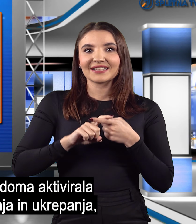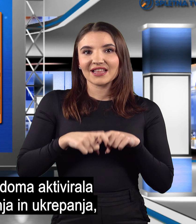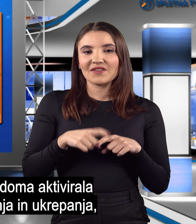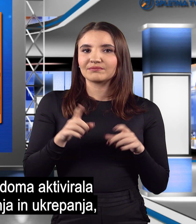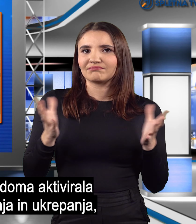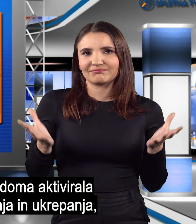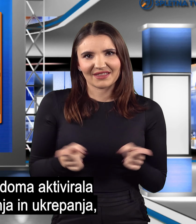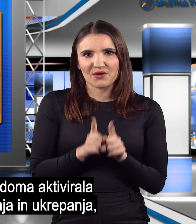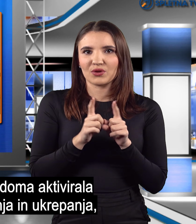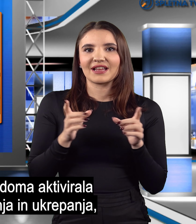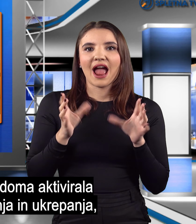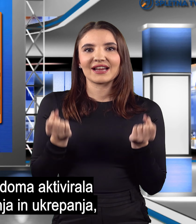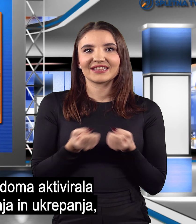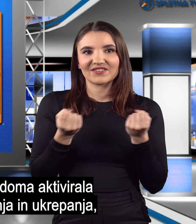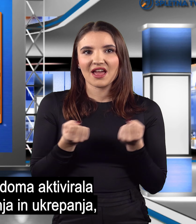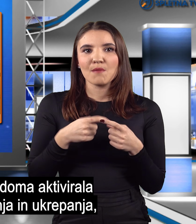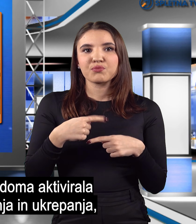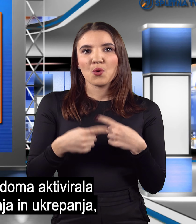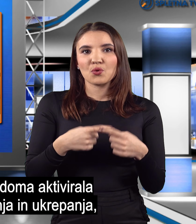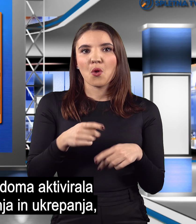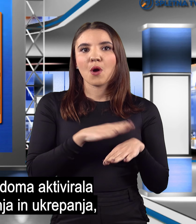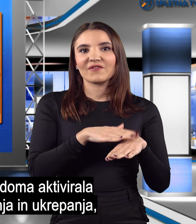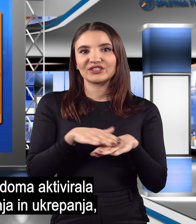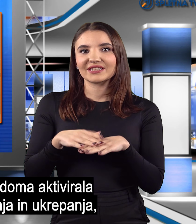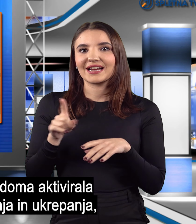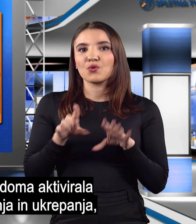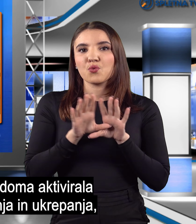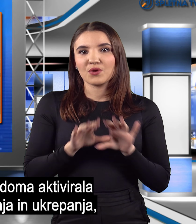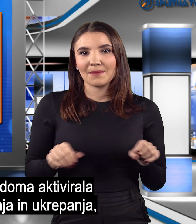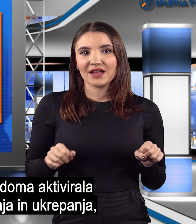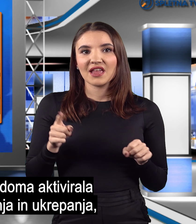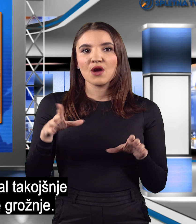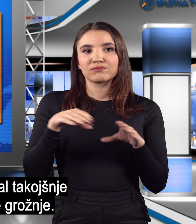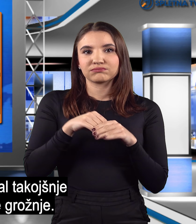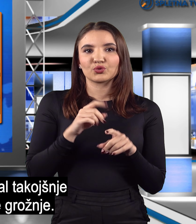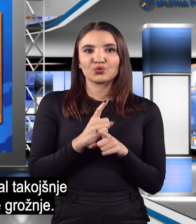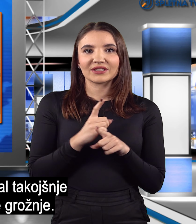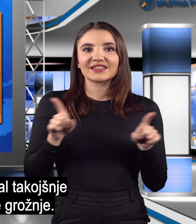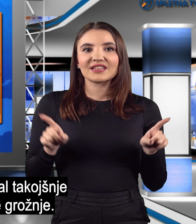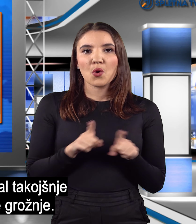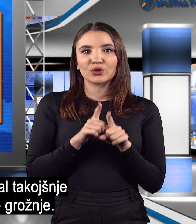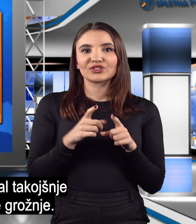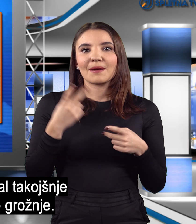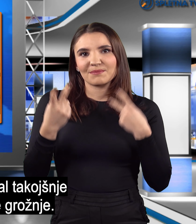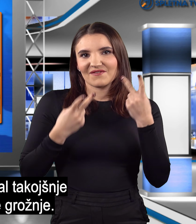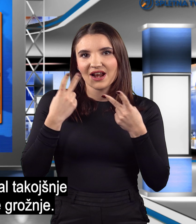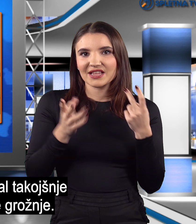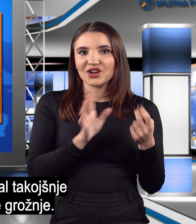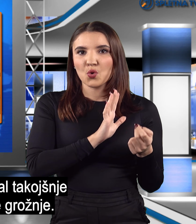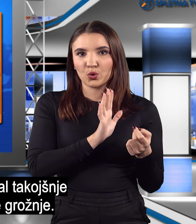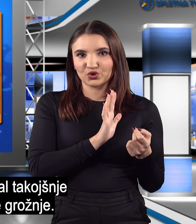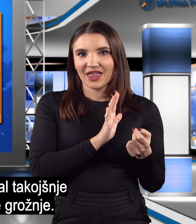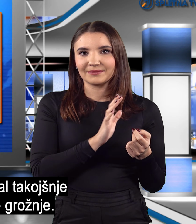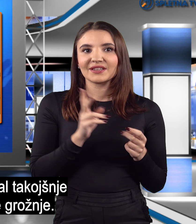za izobraževanje in notranje zadeve sta nemudoma aktivirala protokol obveščanja in ukrepanja, ki je vključeval